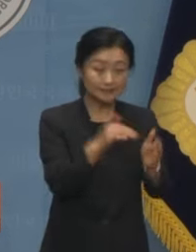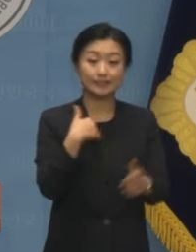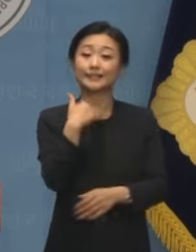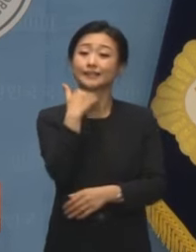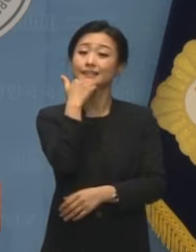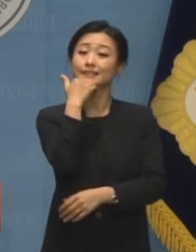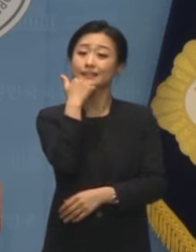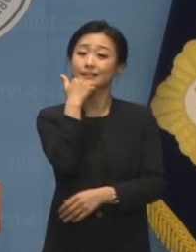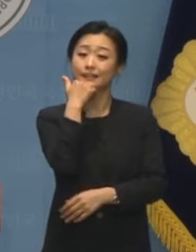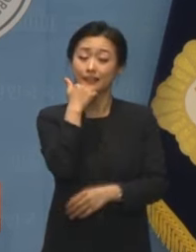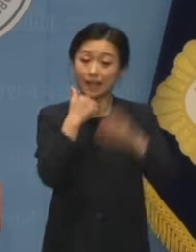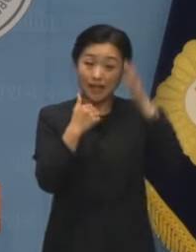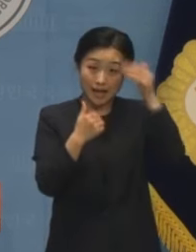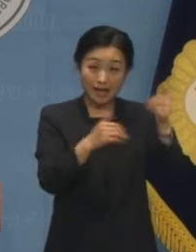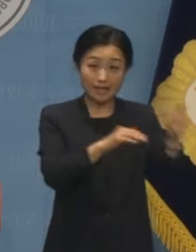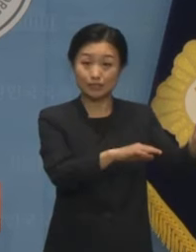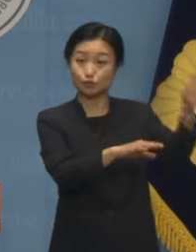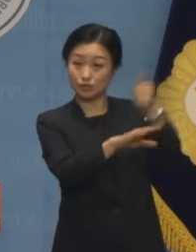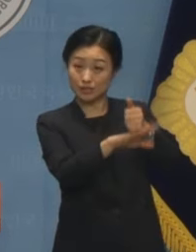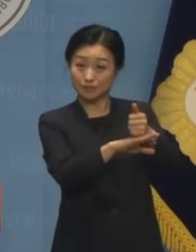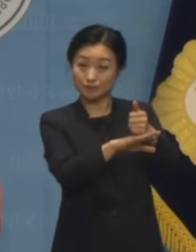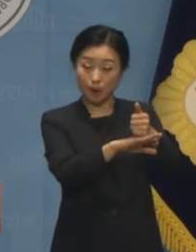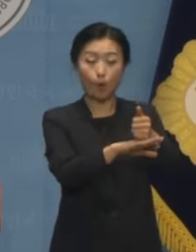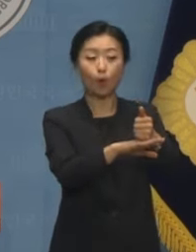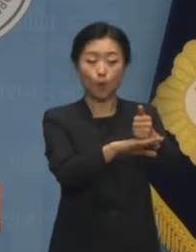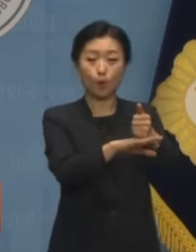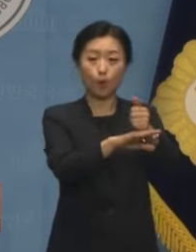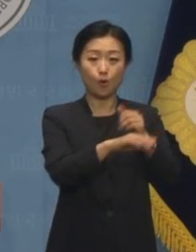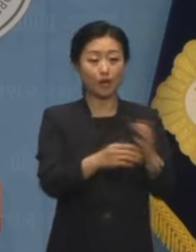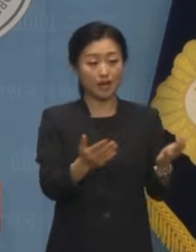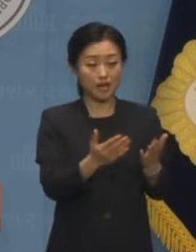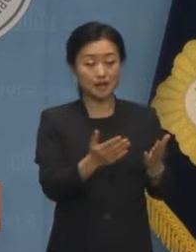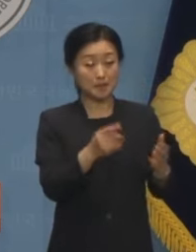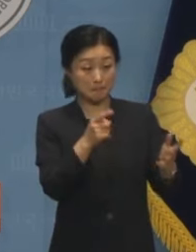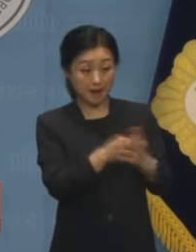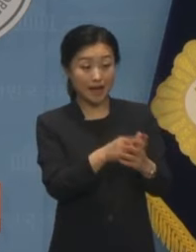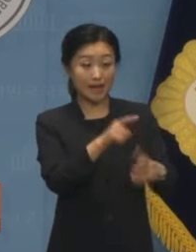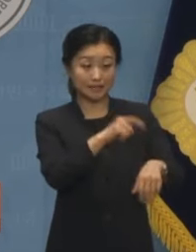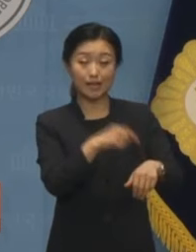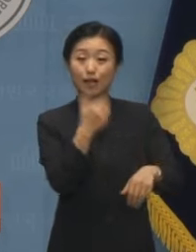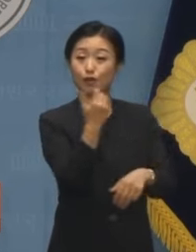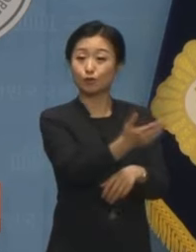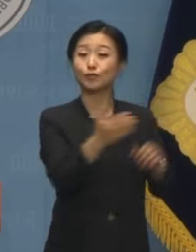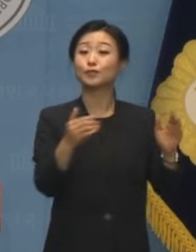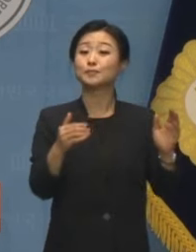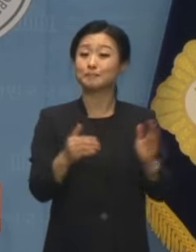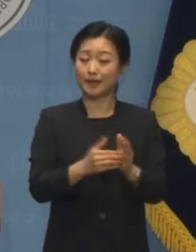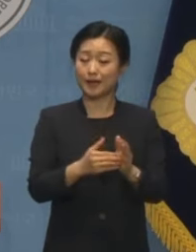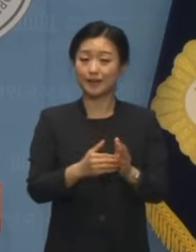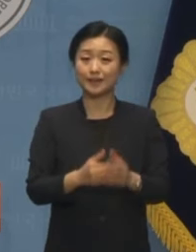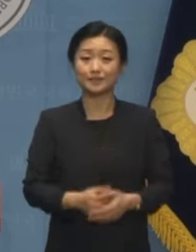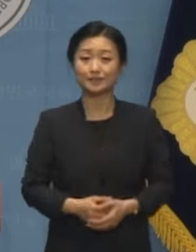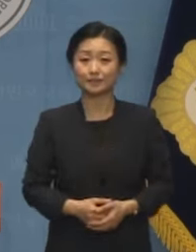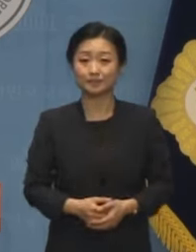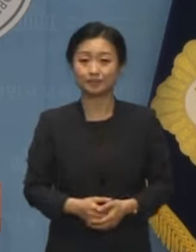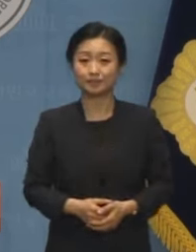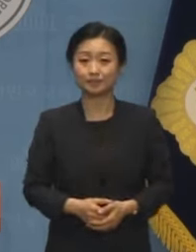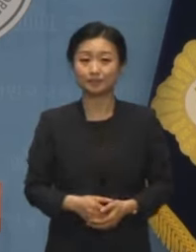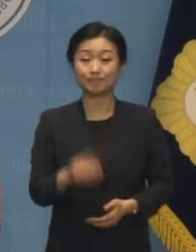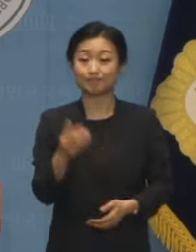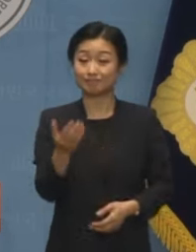기다렸습니다. 한동훈 새 대표가 현안 및 업무 파악할 시간도 충분히 드렸다고